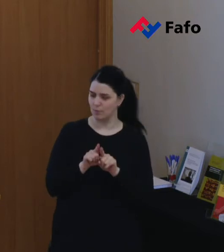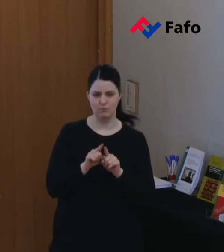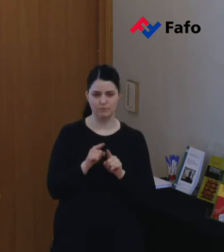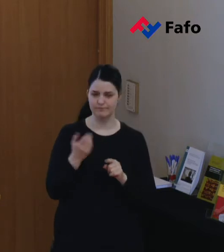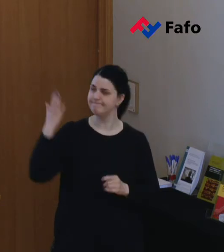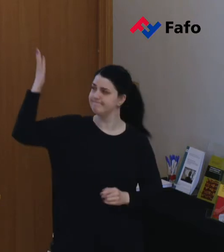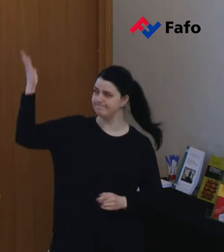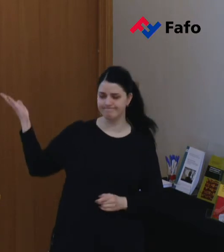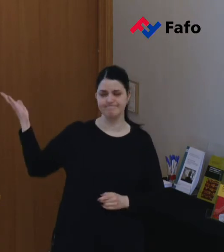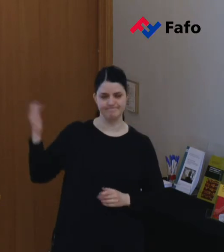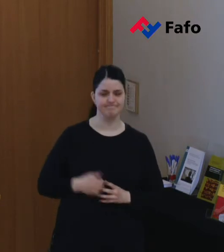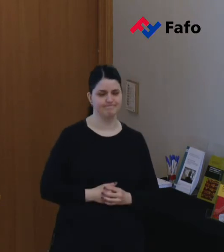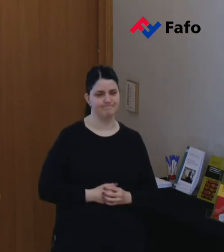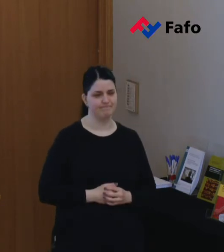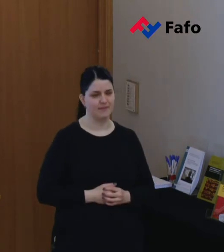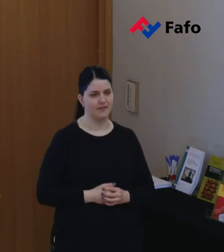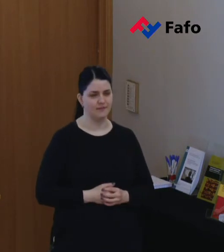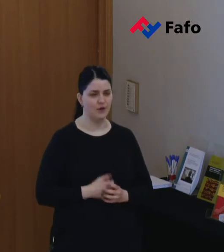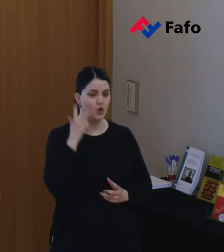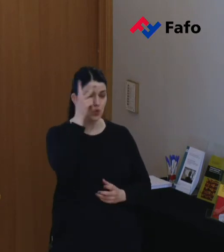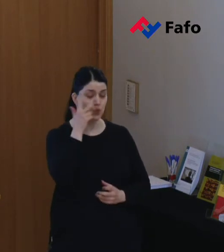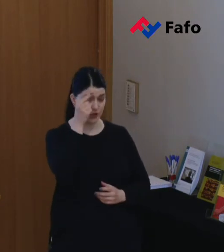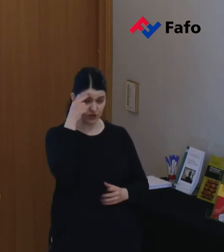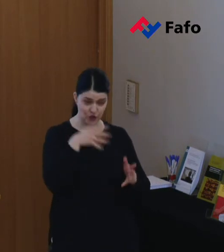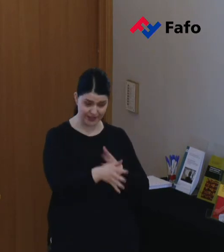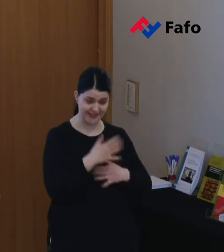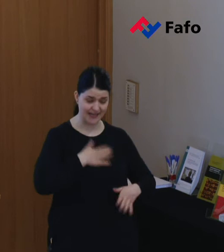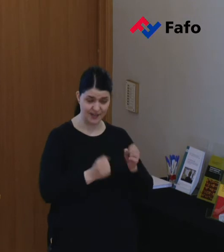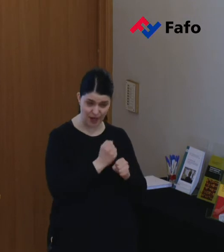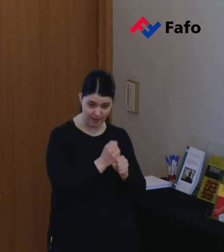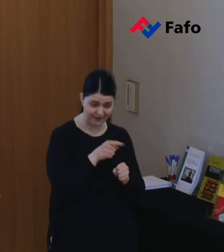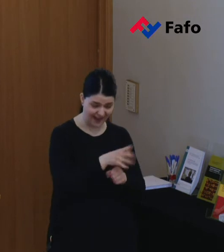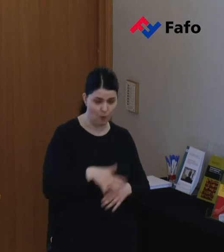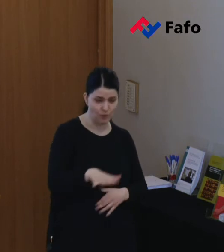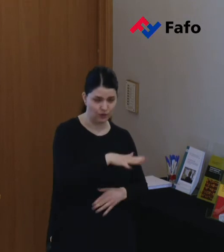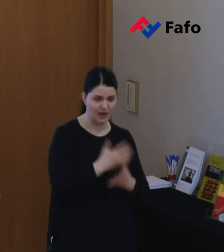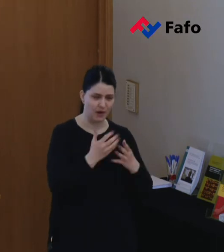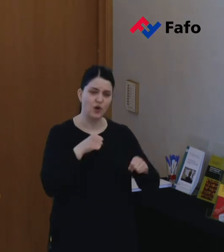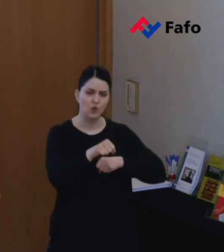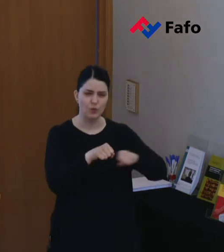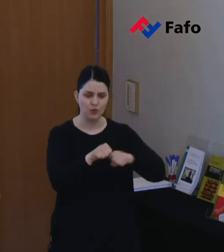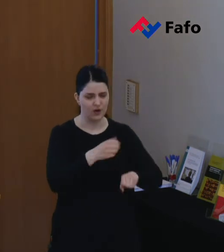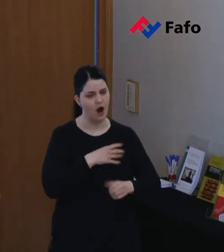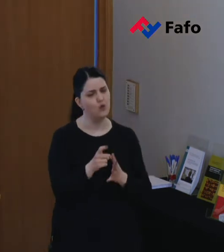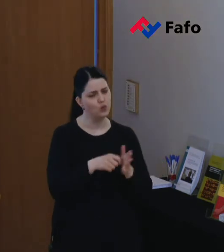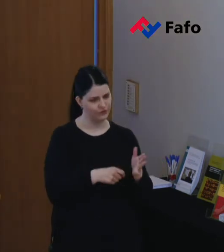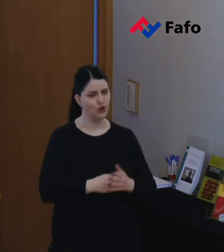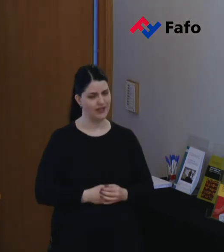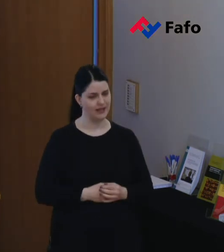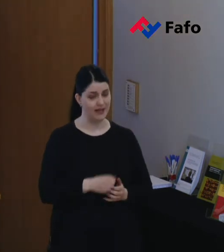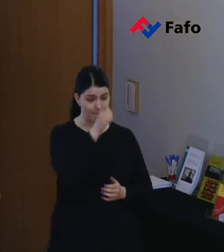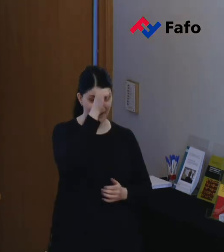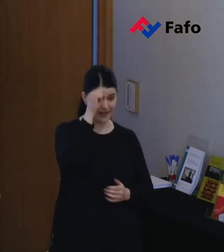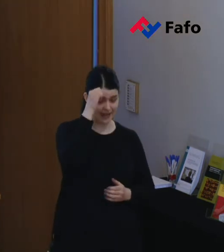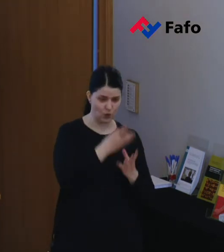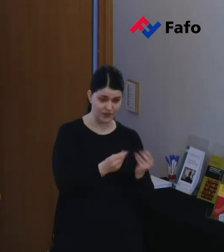går bak meg nå. Og rus og psykisk helsearbeid er et område hvor mange kommuner har store utfordringer. I Bergen